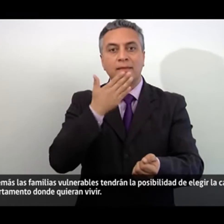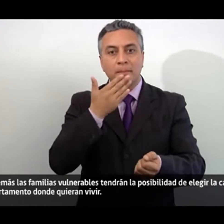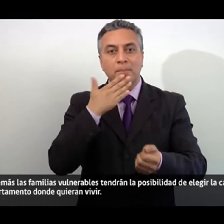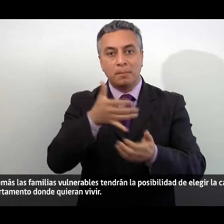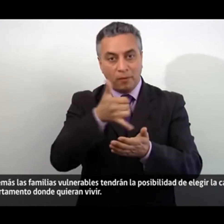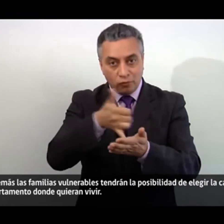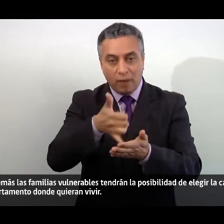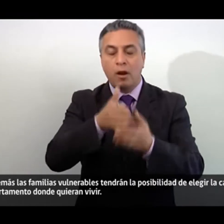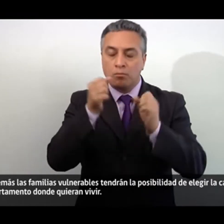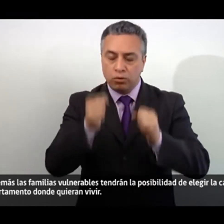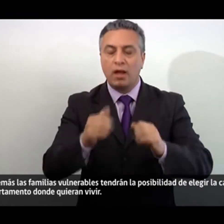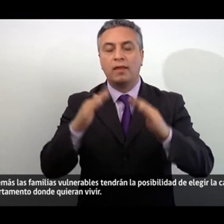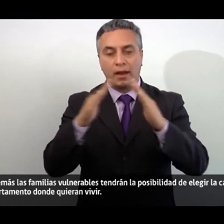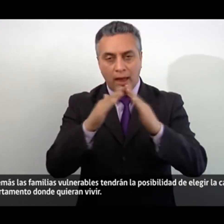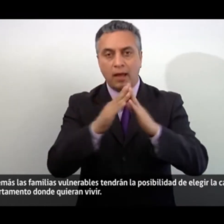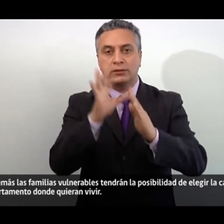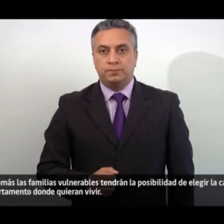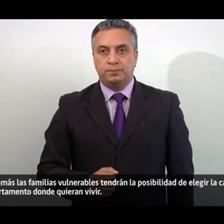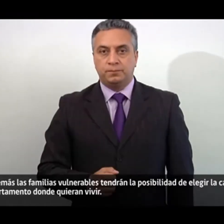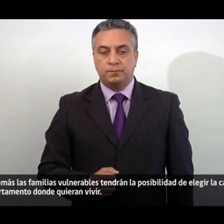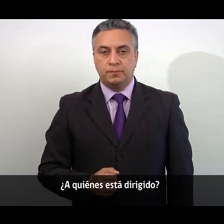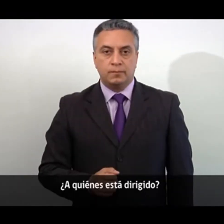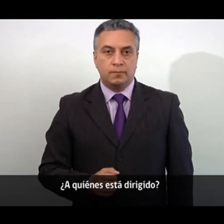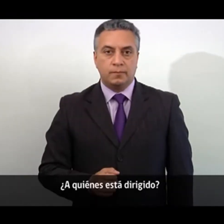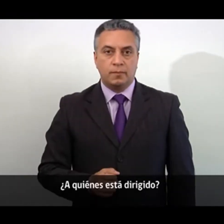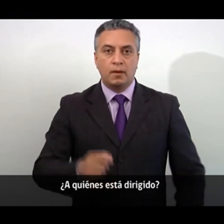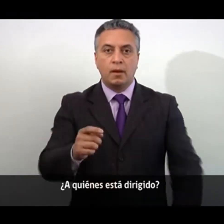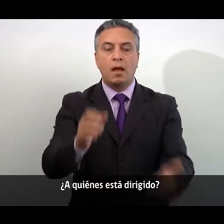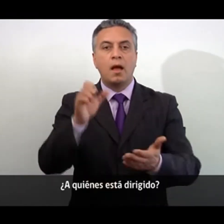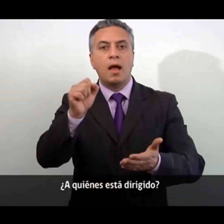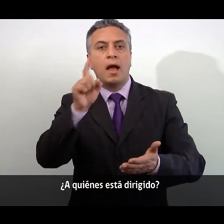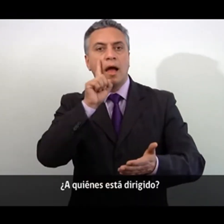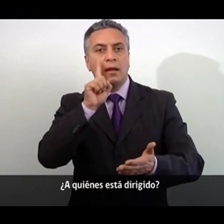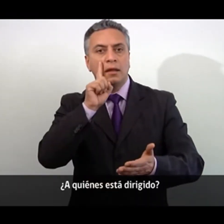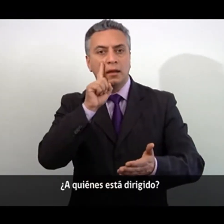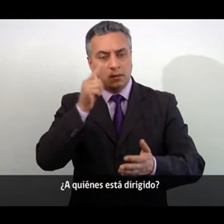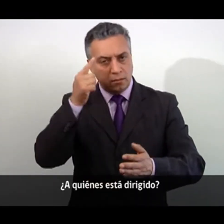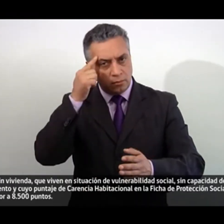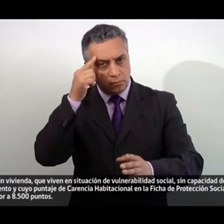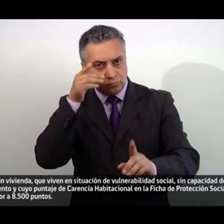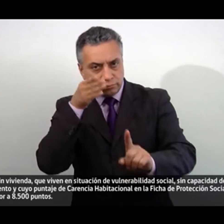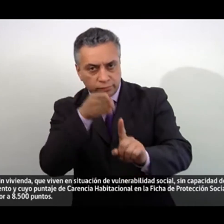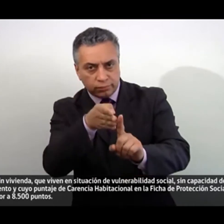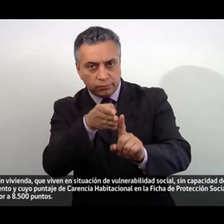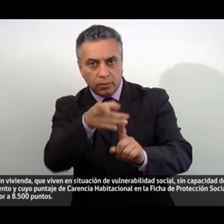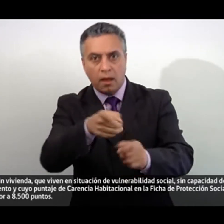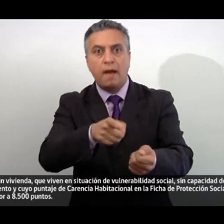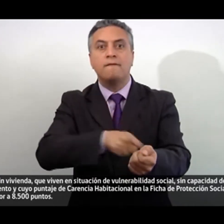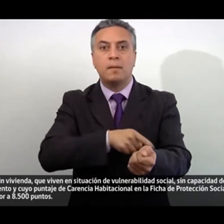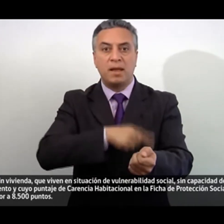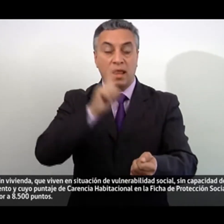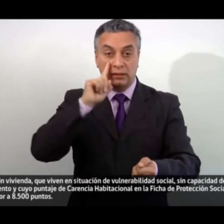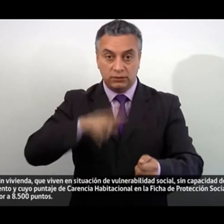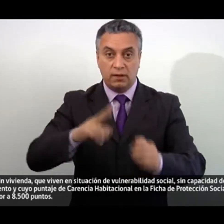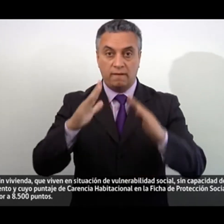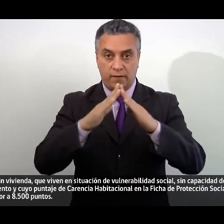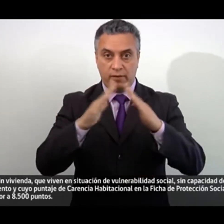o departamento donde quieran vivir. ¿A quién está dirigido? A familias sin vivienda, que viven en situación